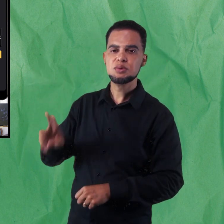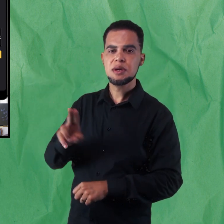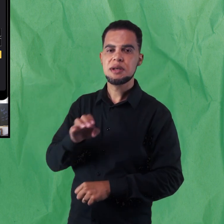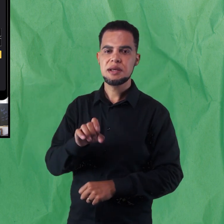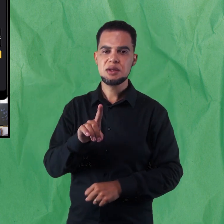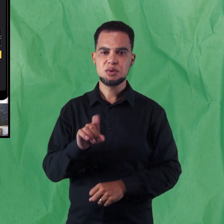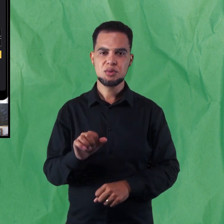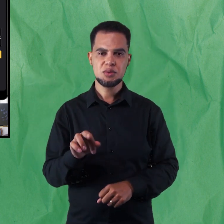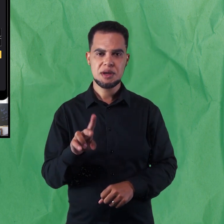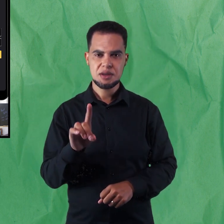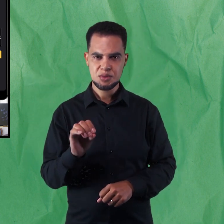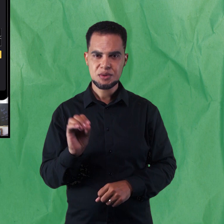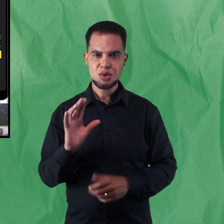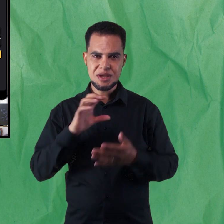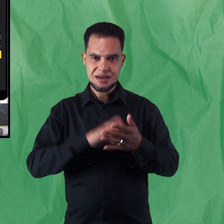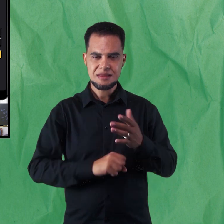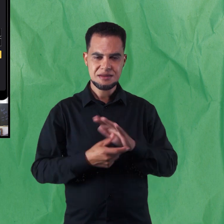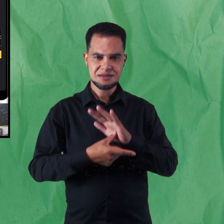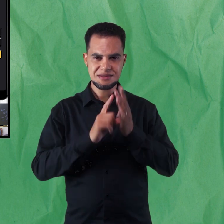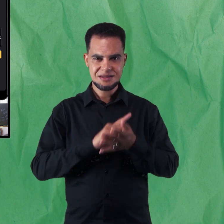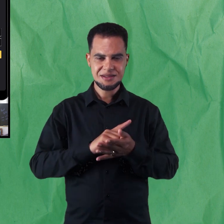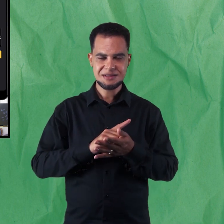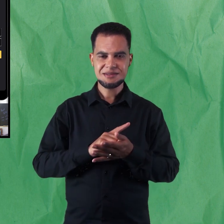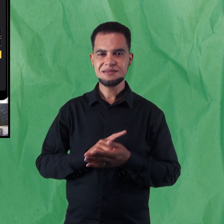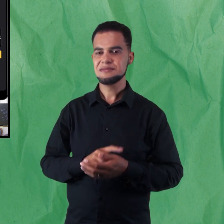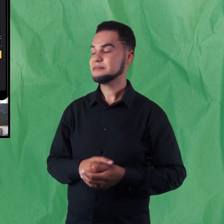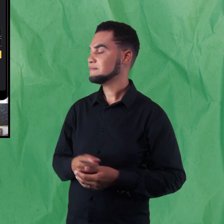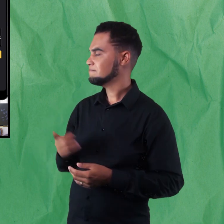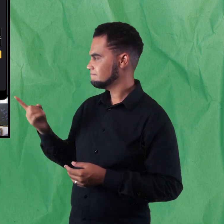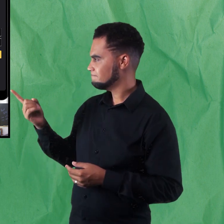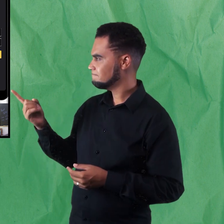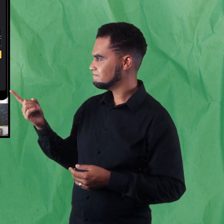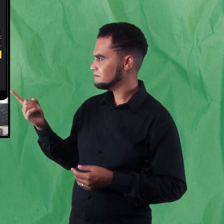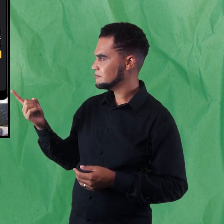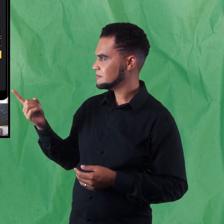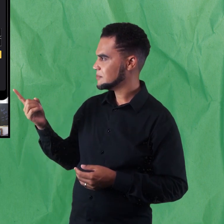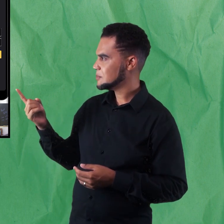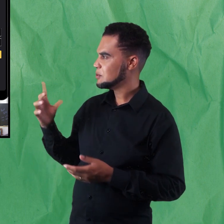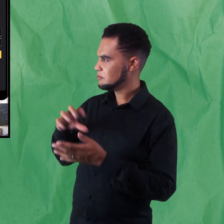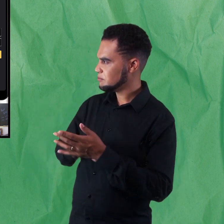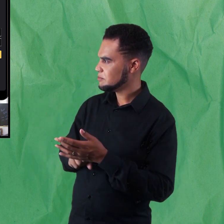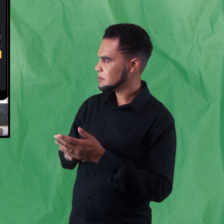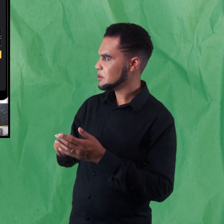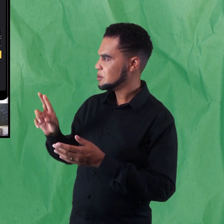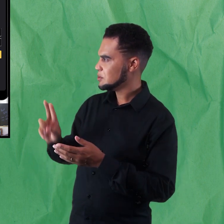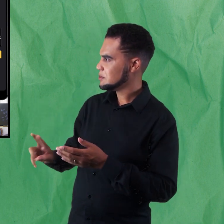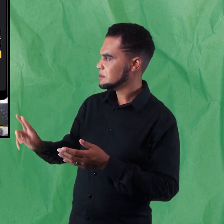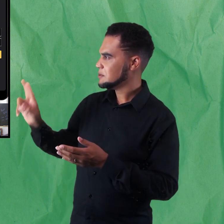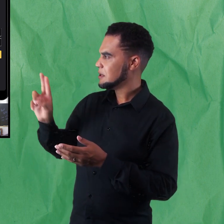cadastrei lá no Firebase. Então eu vou setar o usuário